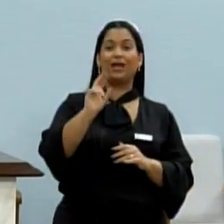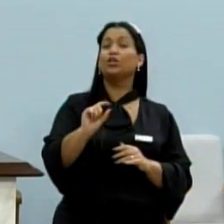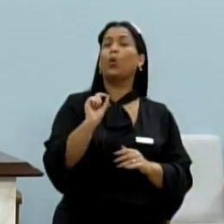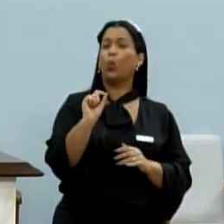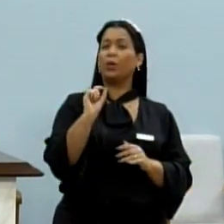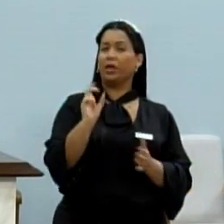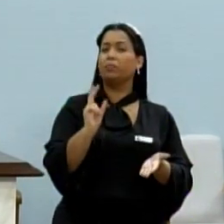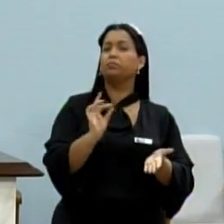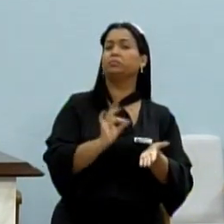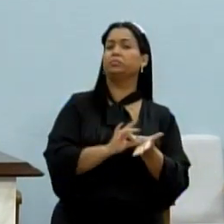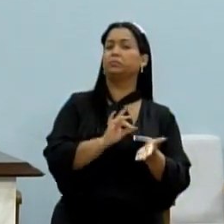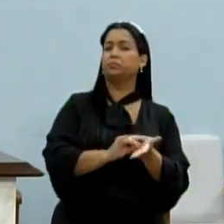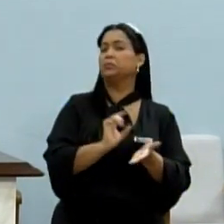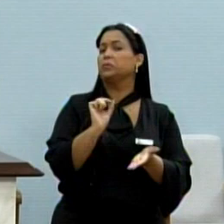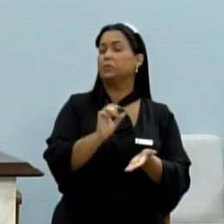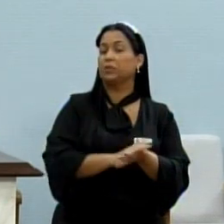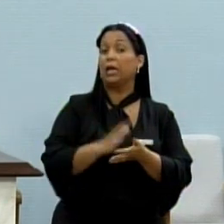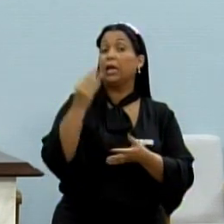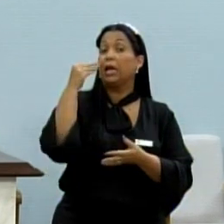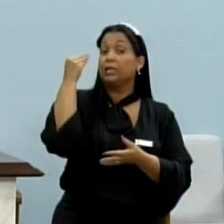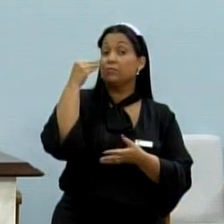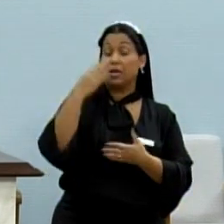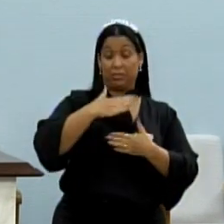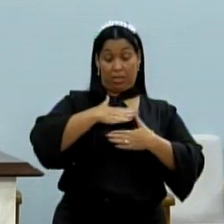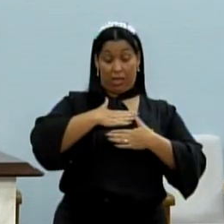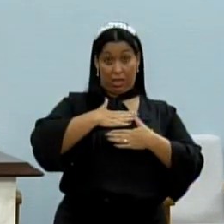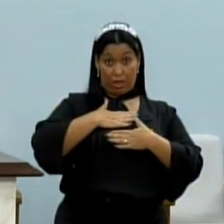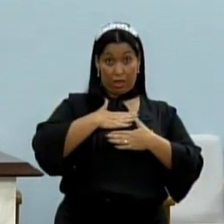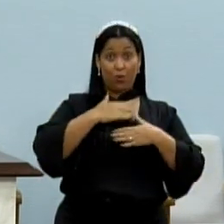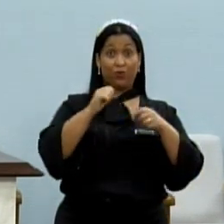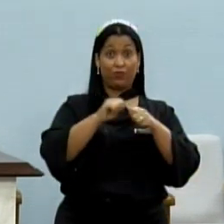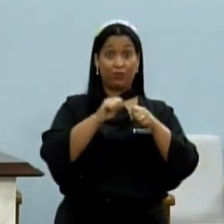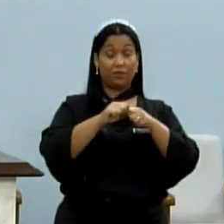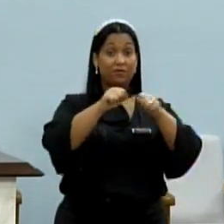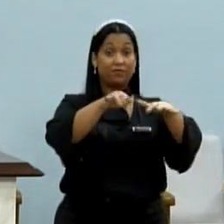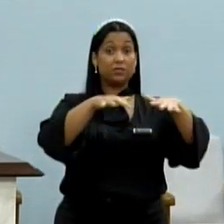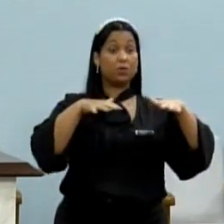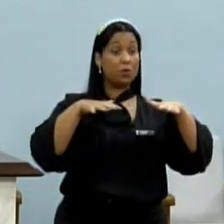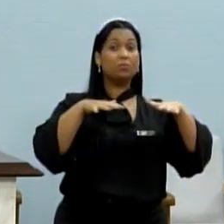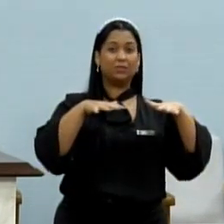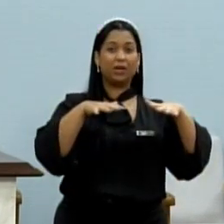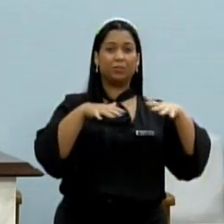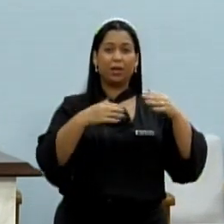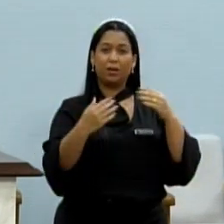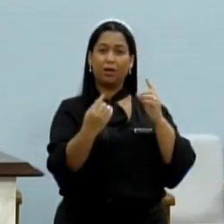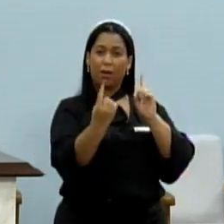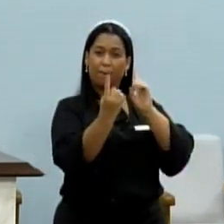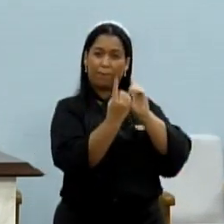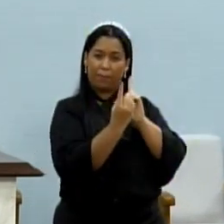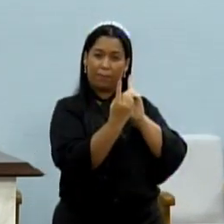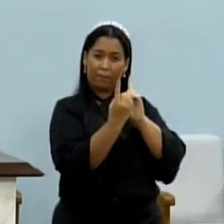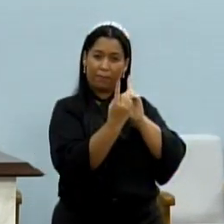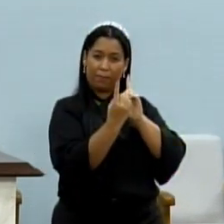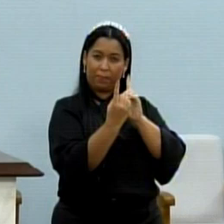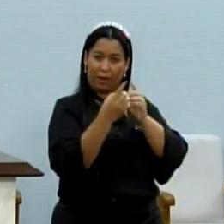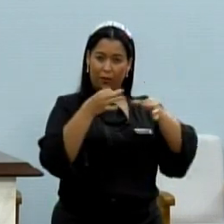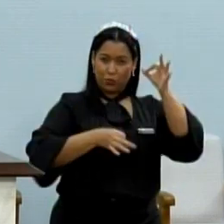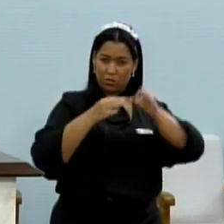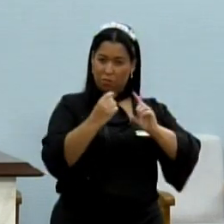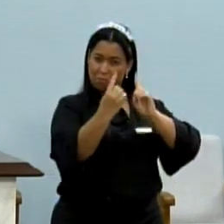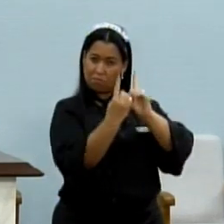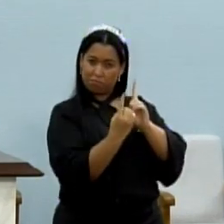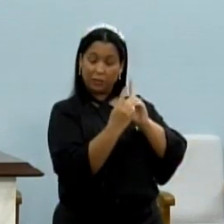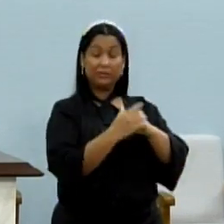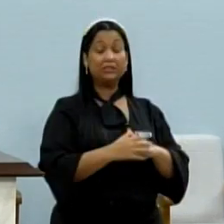é passar pela experiência que eu passei ao fazer algumas audiências do trabalho, senhor vereador. Lembro-me de um